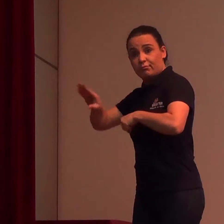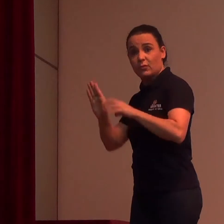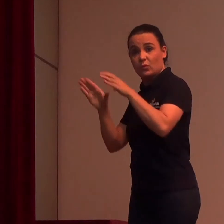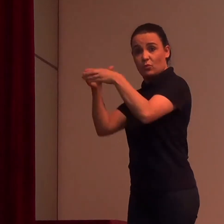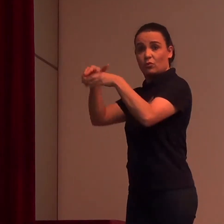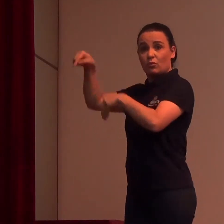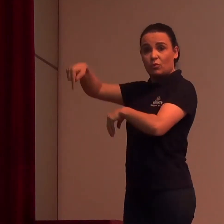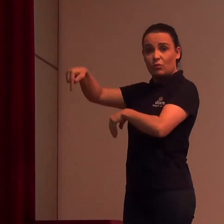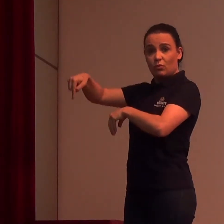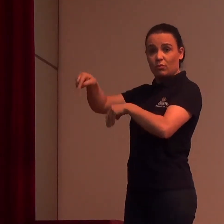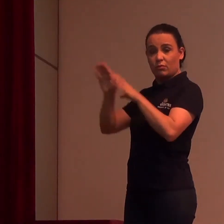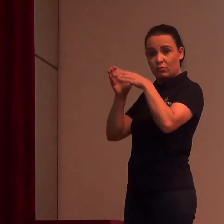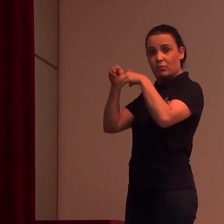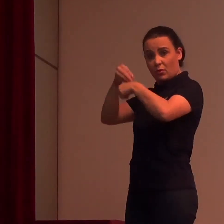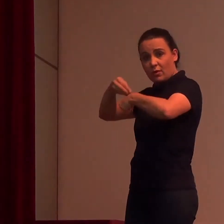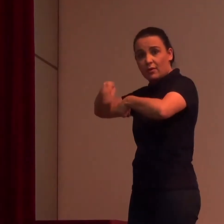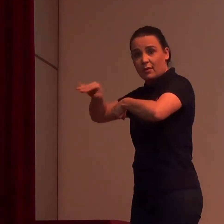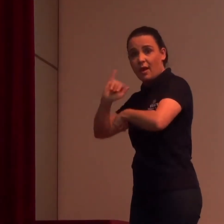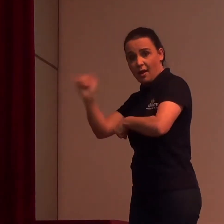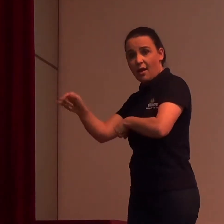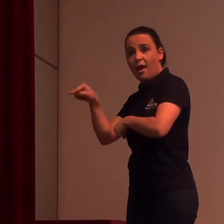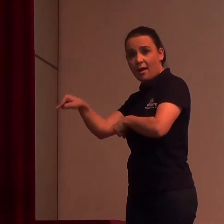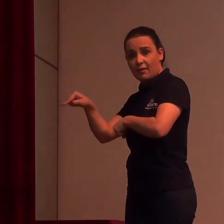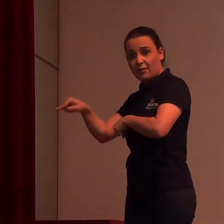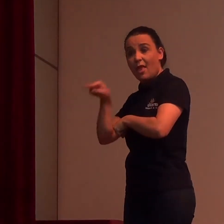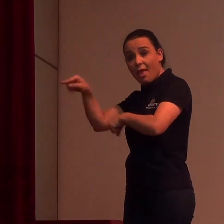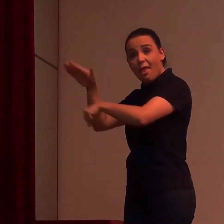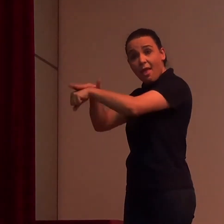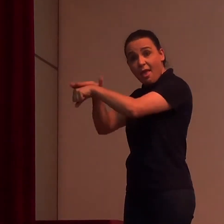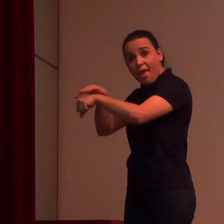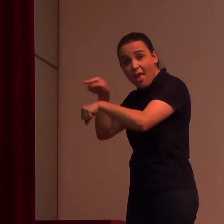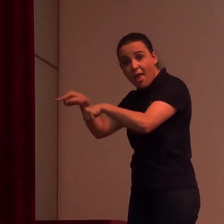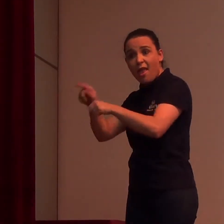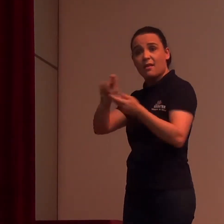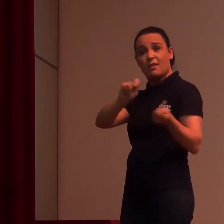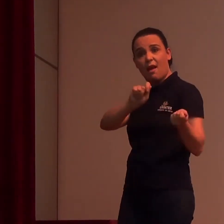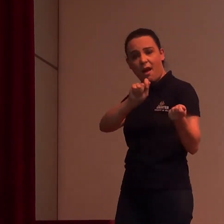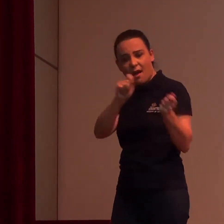Poucas, assim, eu posso dizer de cabeça, só a Editora Paulinas que